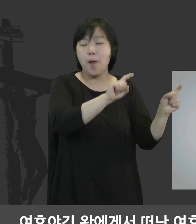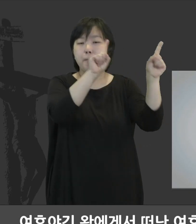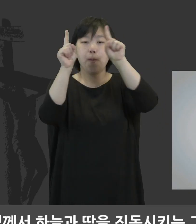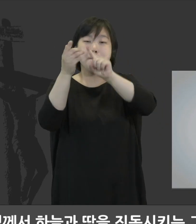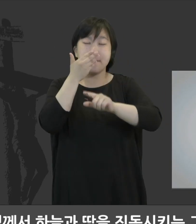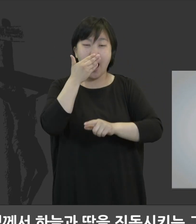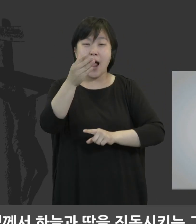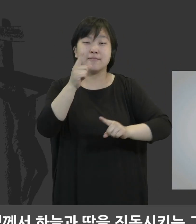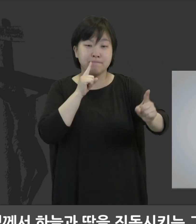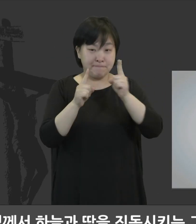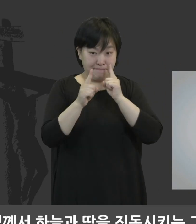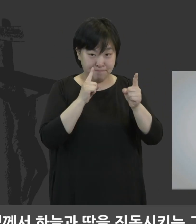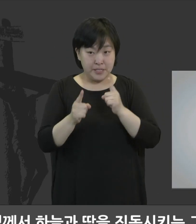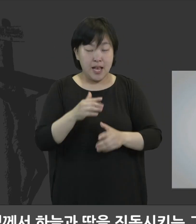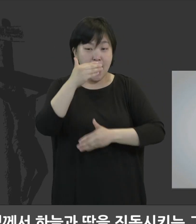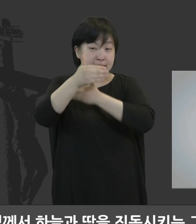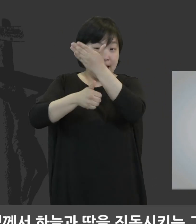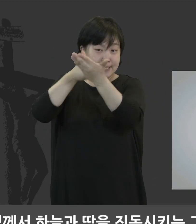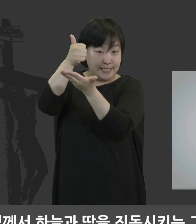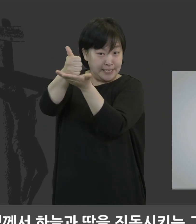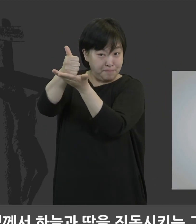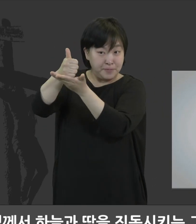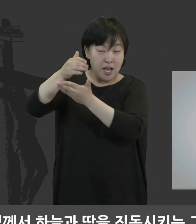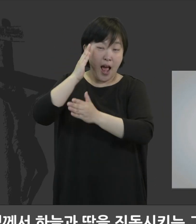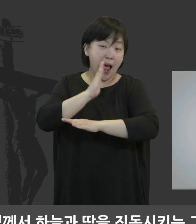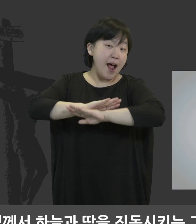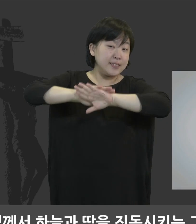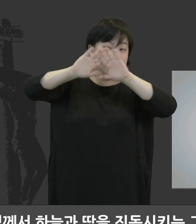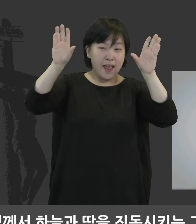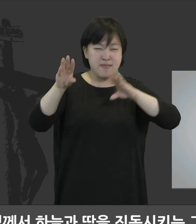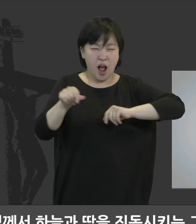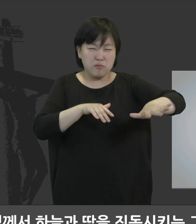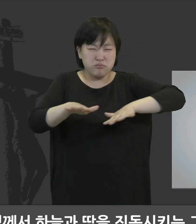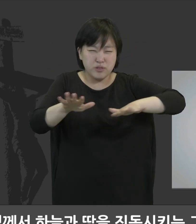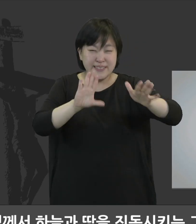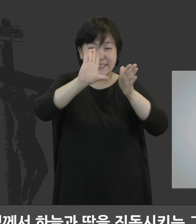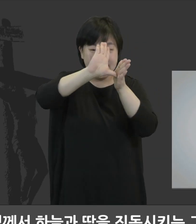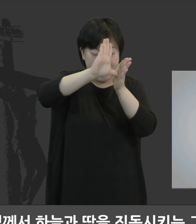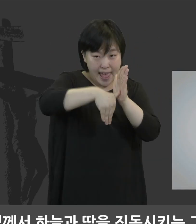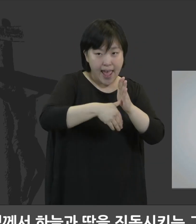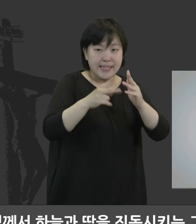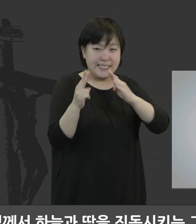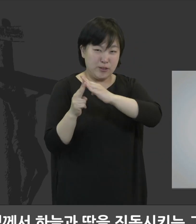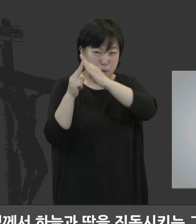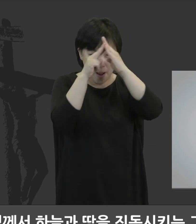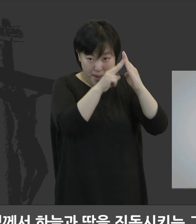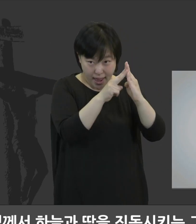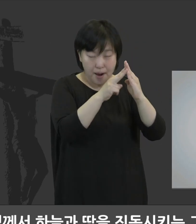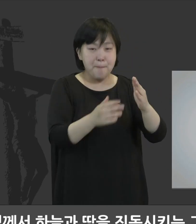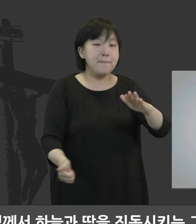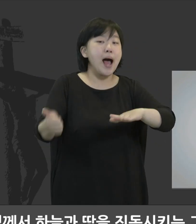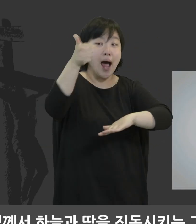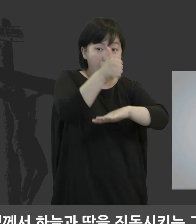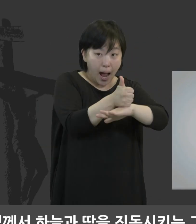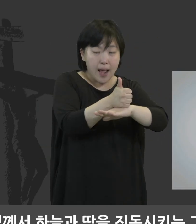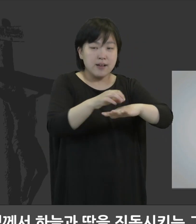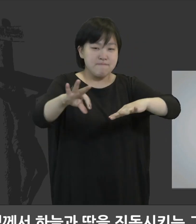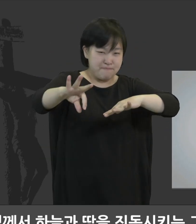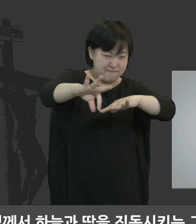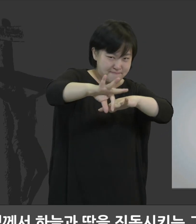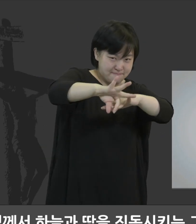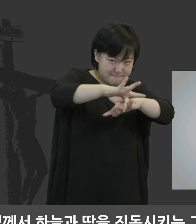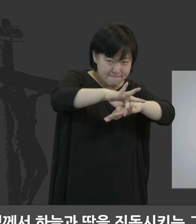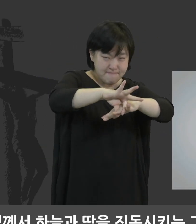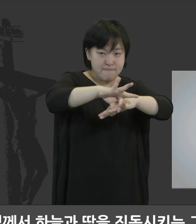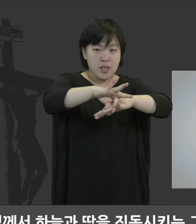공포합니다. 하나님께서 하늘과 땅을 진동시키는 그날에 스룹바벨을 세우셔서 왕의 권위를 상징하는